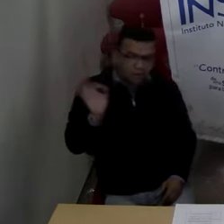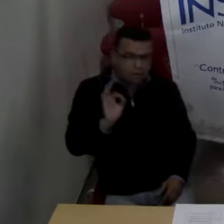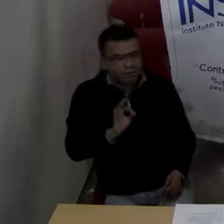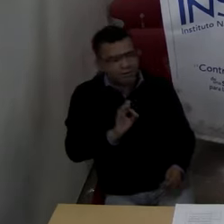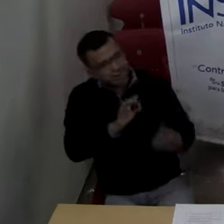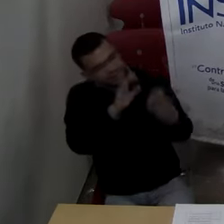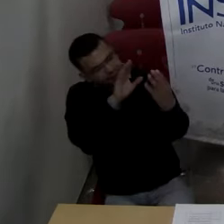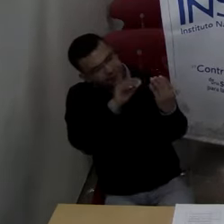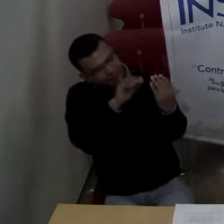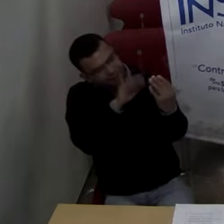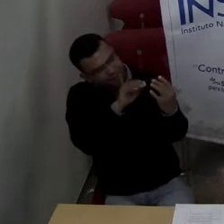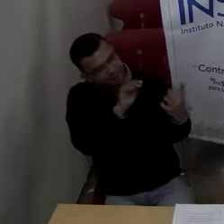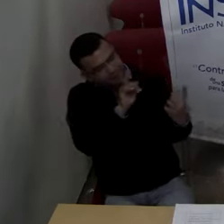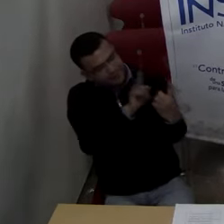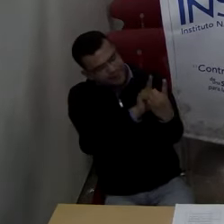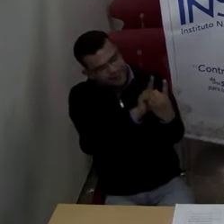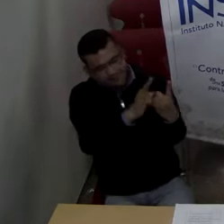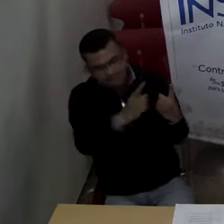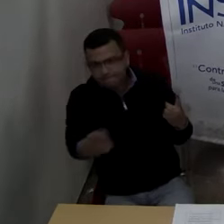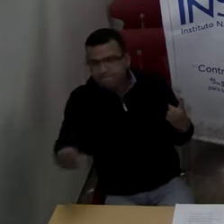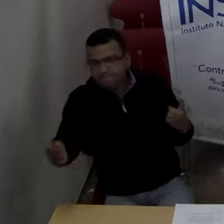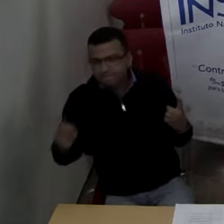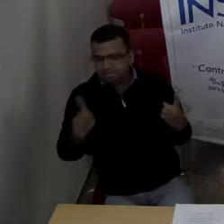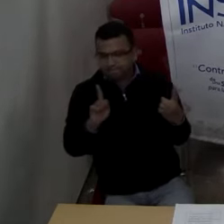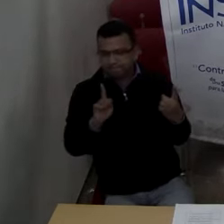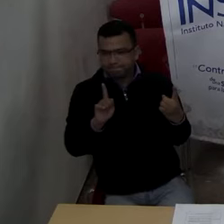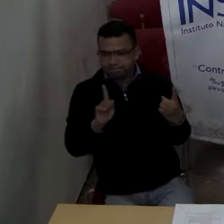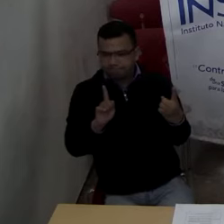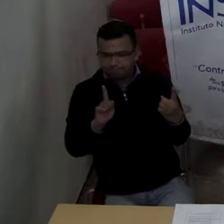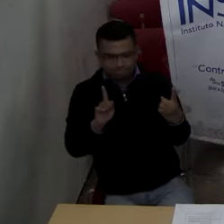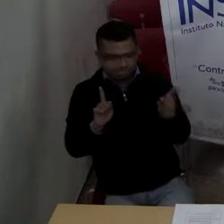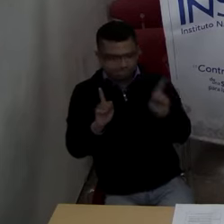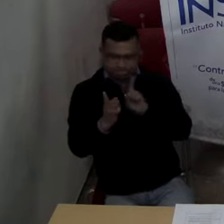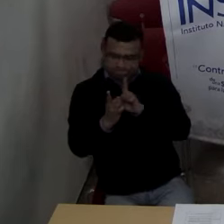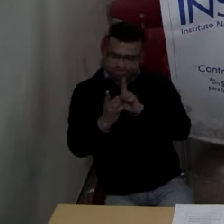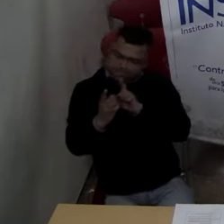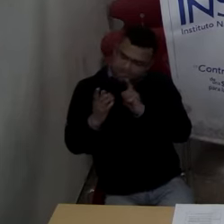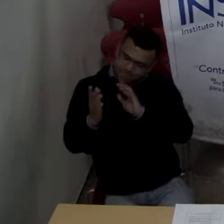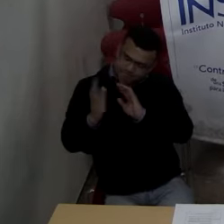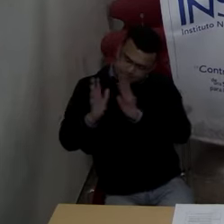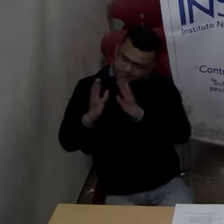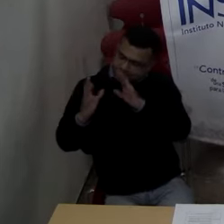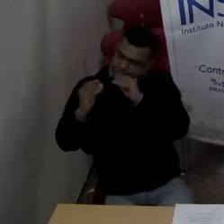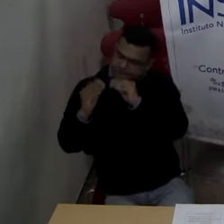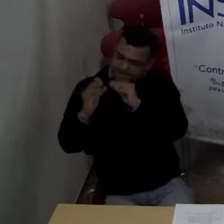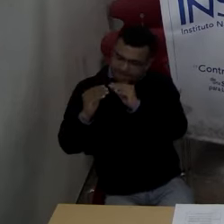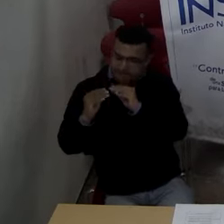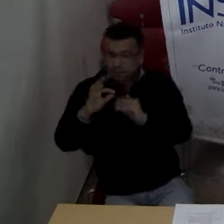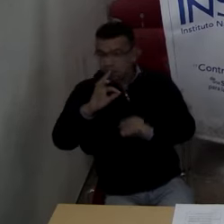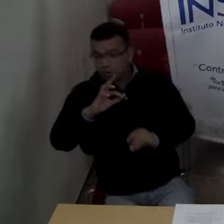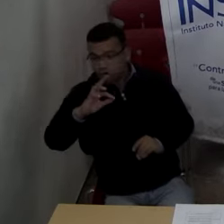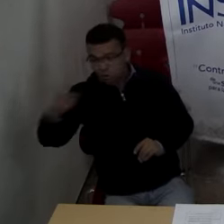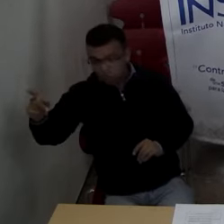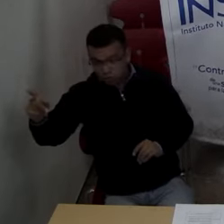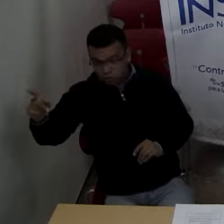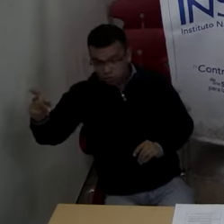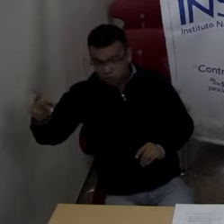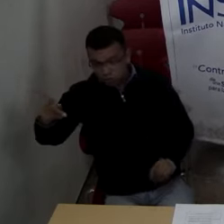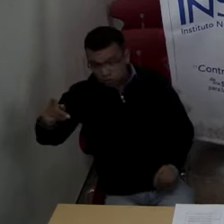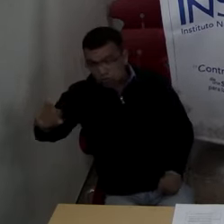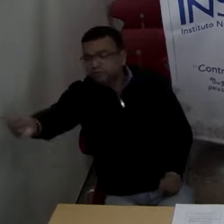estamos como fijando la atención es en ese interlocutor directo. Esa habilidad auditiva